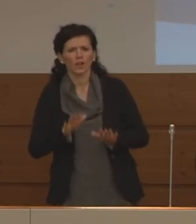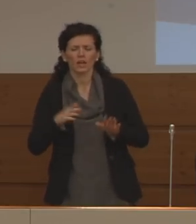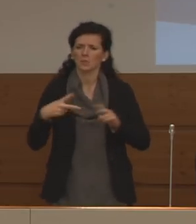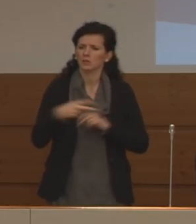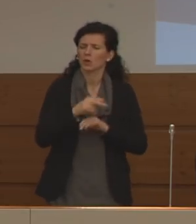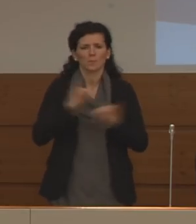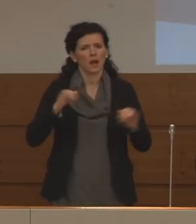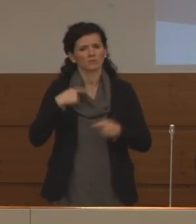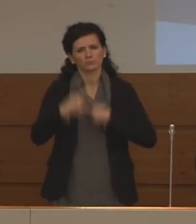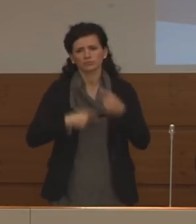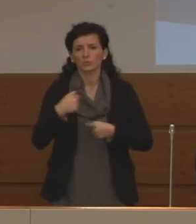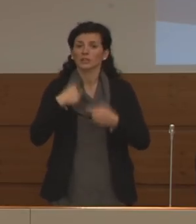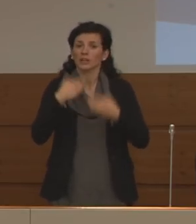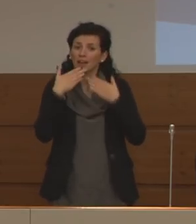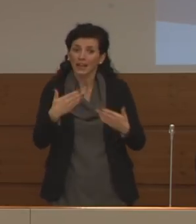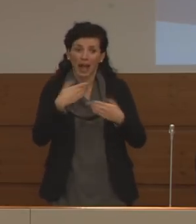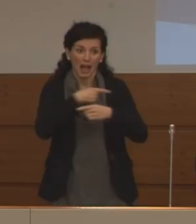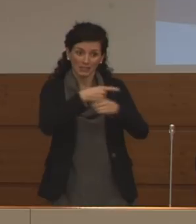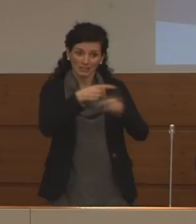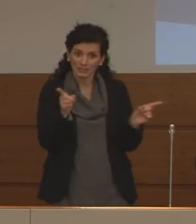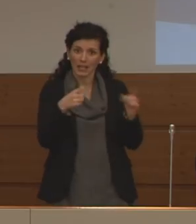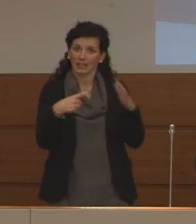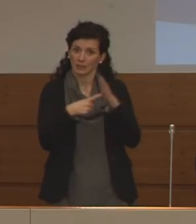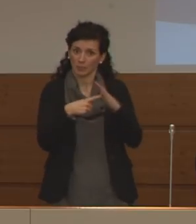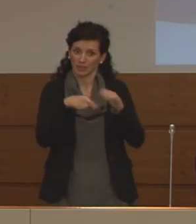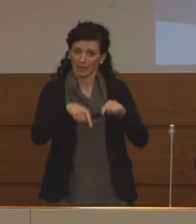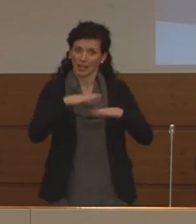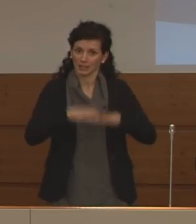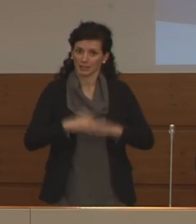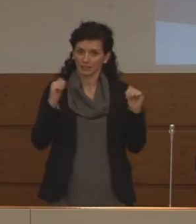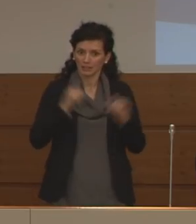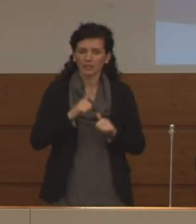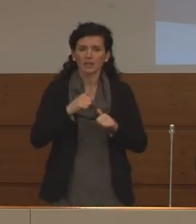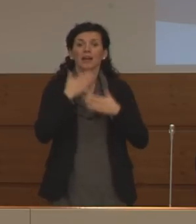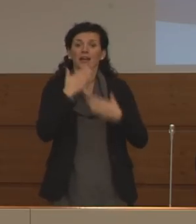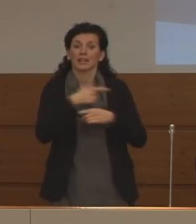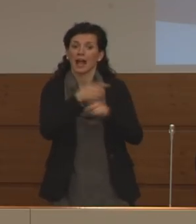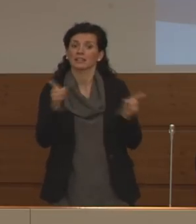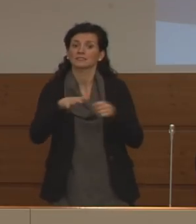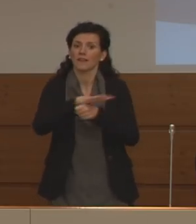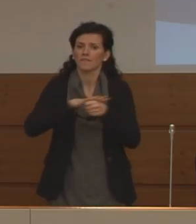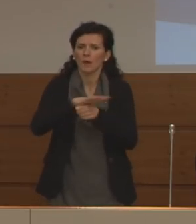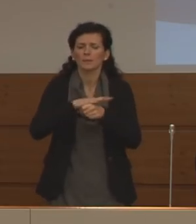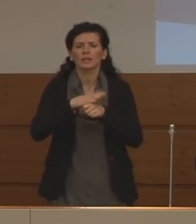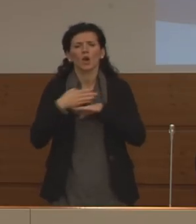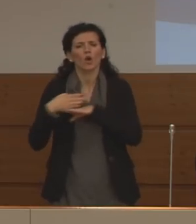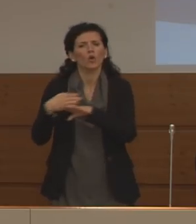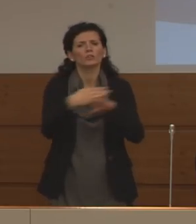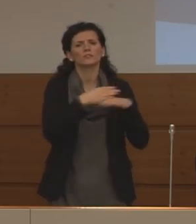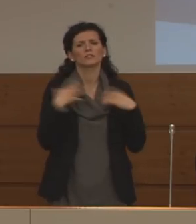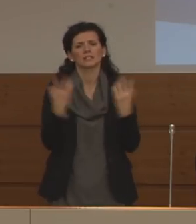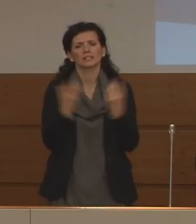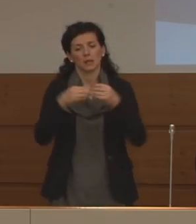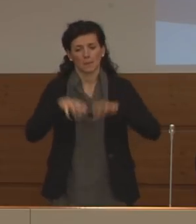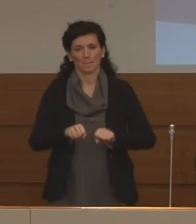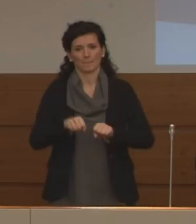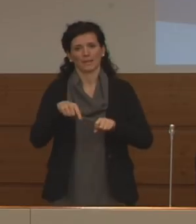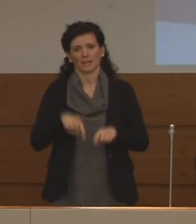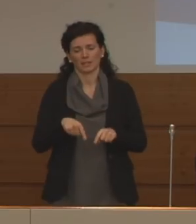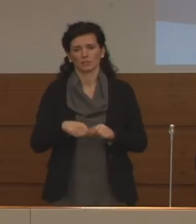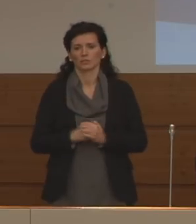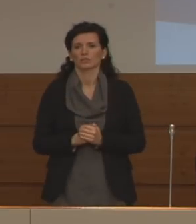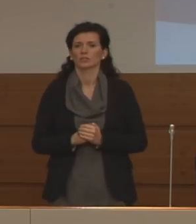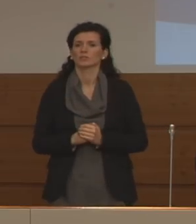ringraziare loro e le loro famiglie che hanno condiviso con noi tutto questo impegno voglio anche ricordare che